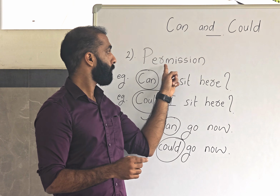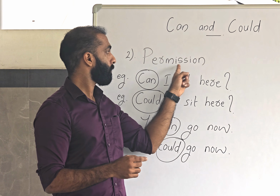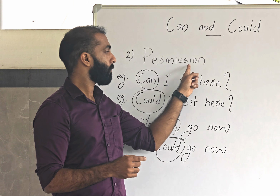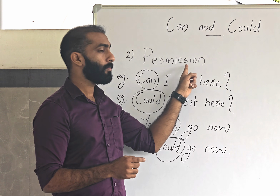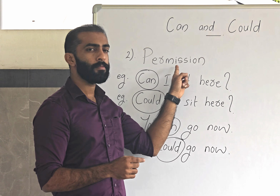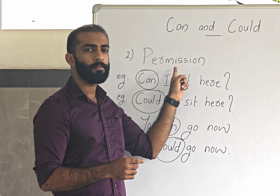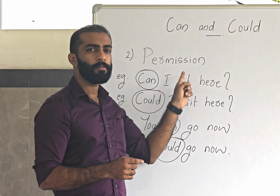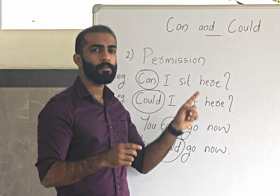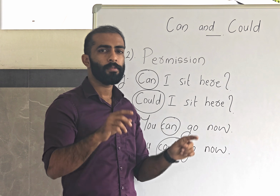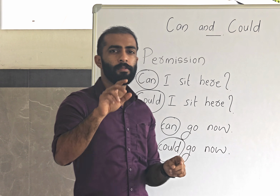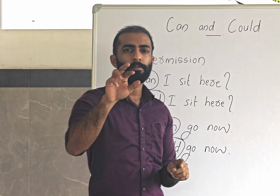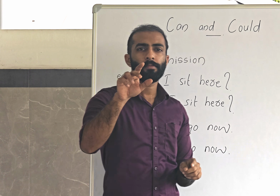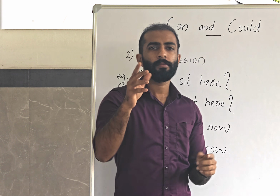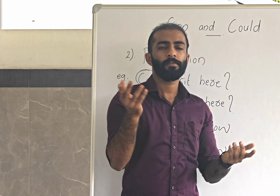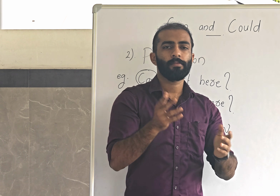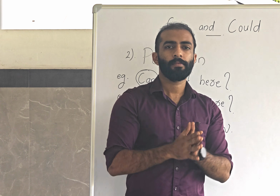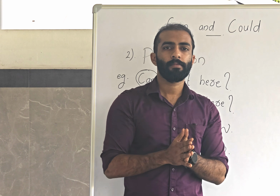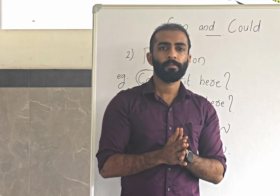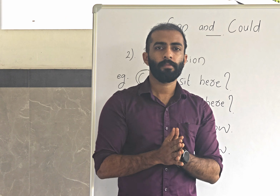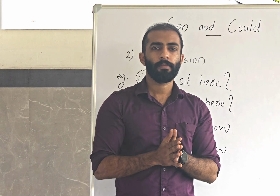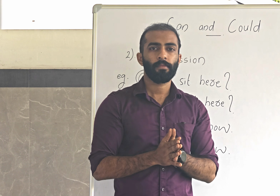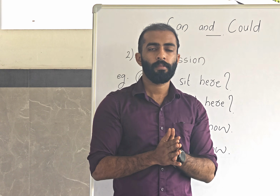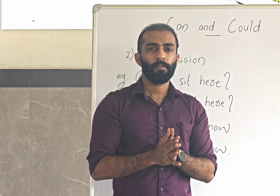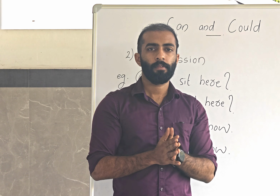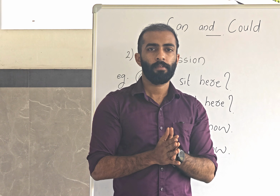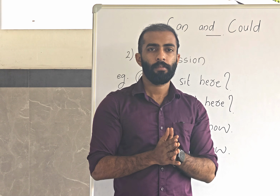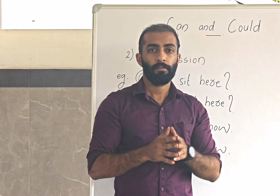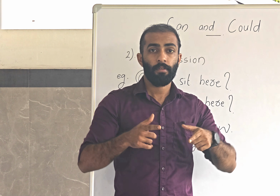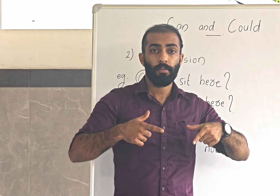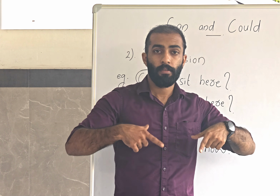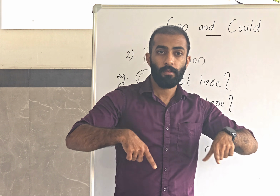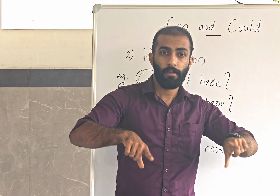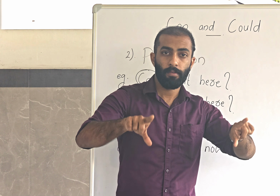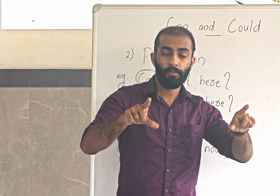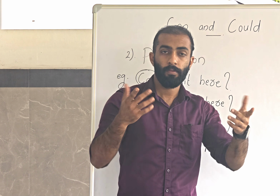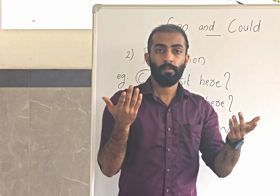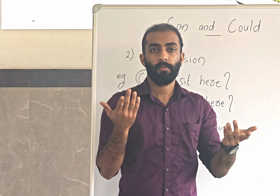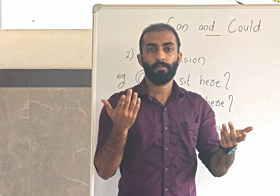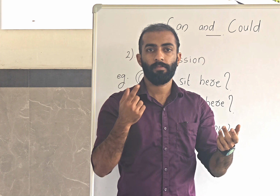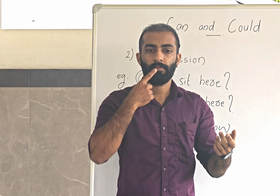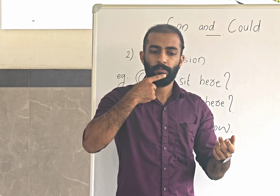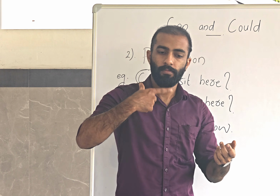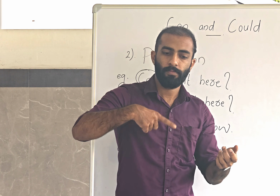പെർമിഷൻ എന്നുള്ളതിന് 2 സൈൻ ഉണ്ട്. അതിലൊന്ന് ഇങ്ങനെയും രണ്ടാമത്തേത് ഇങ്ങനെയുമാണ്.